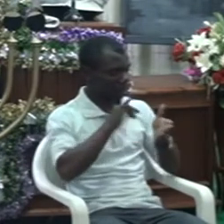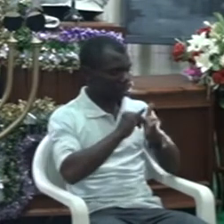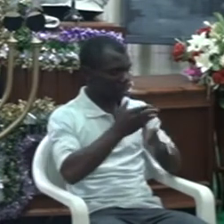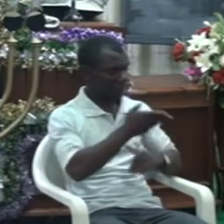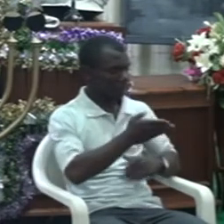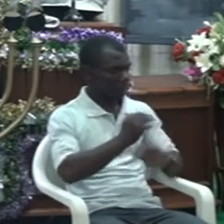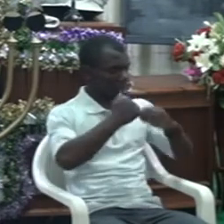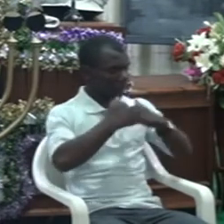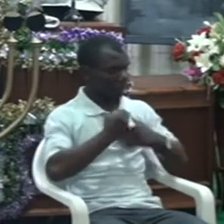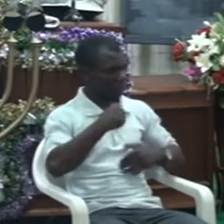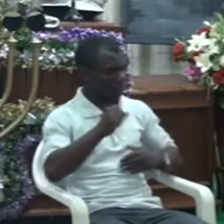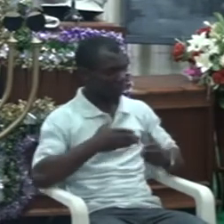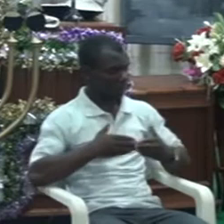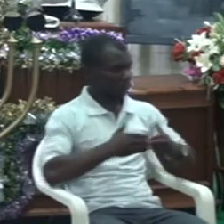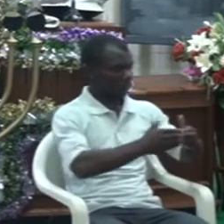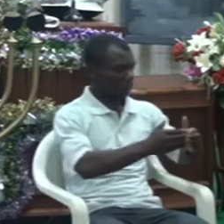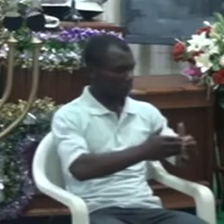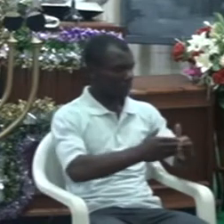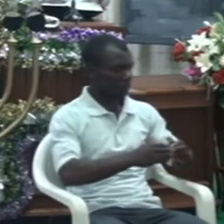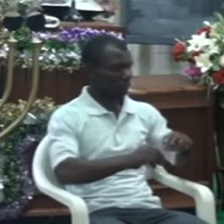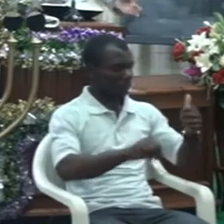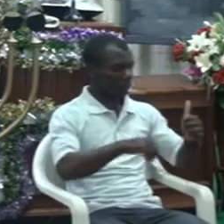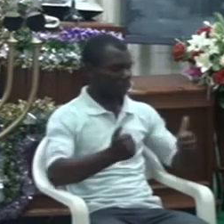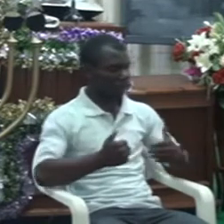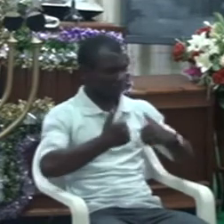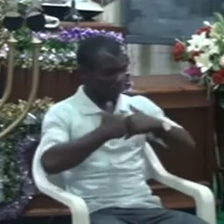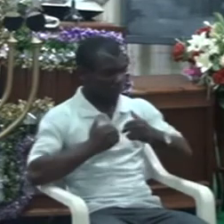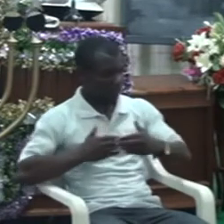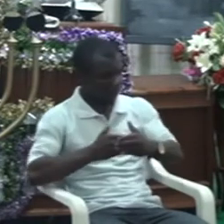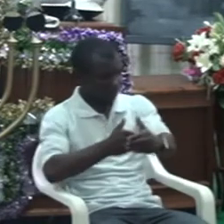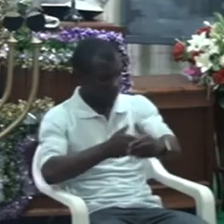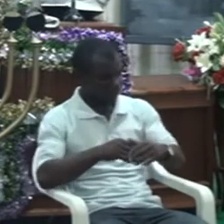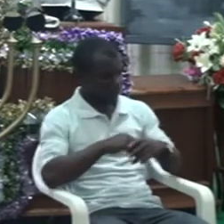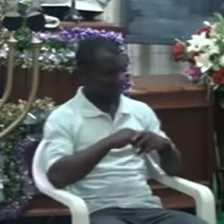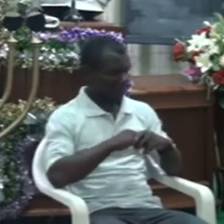Celui-ci a son orientation. L'autre aussi a son orientation.